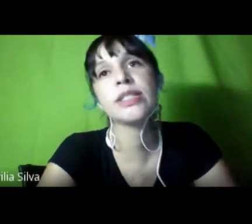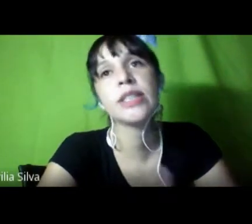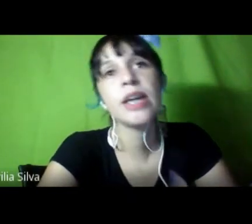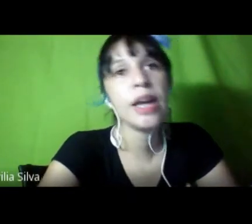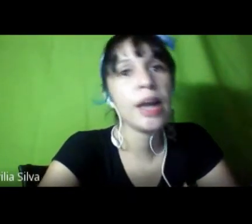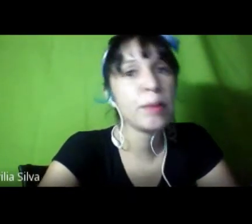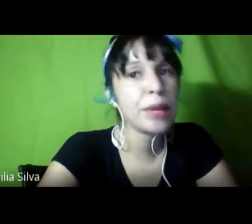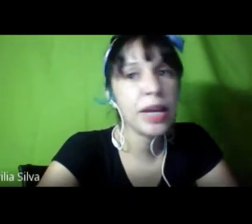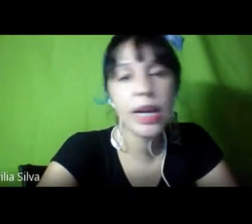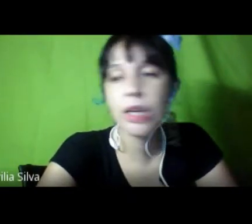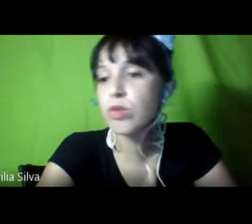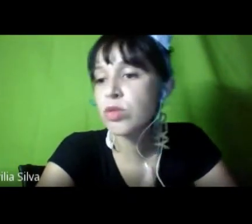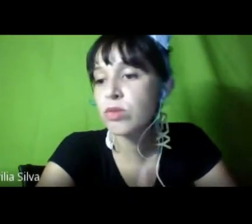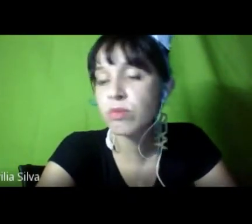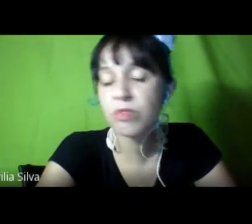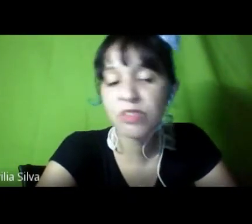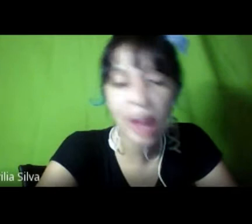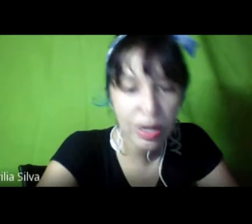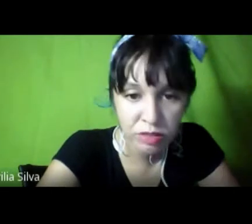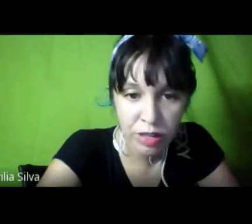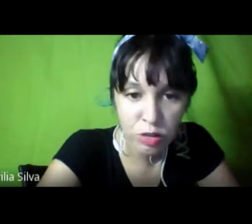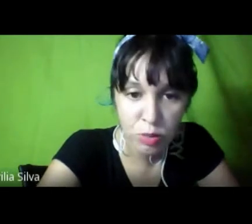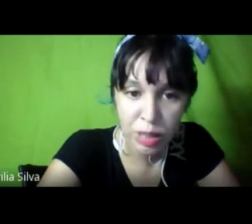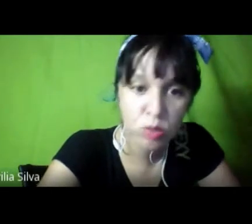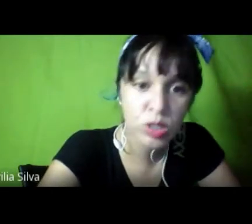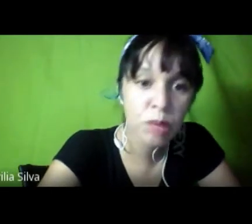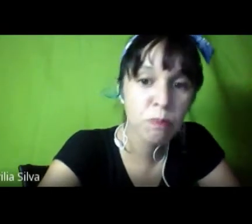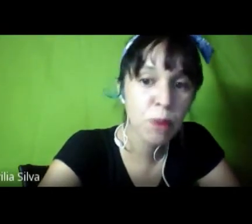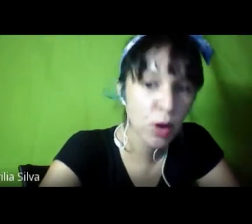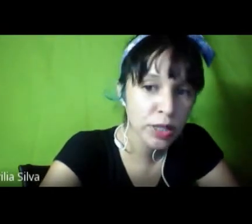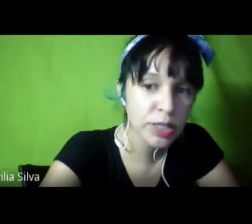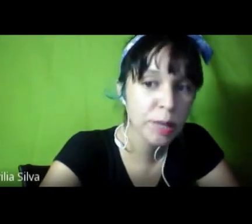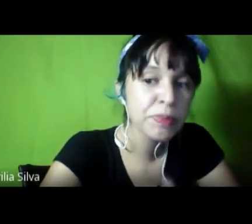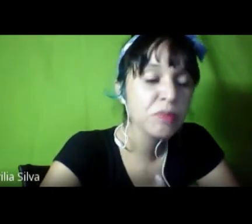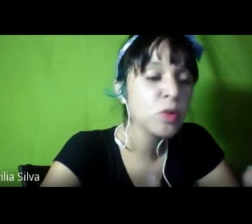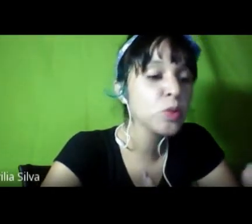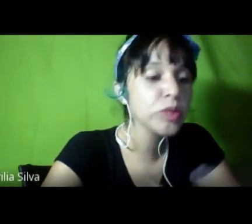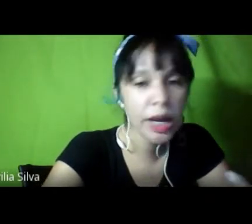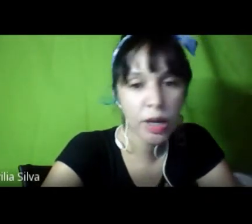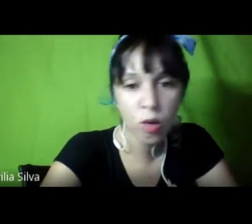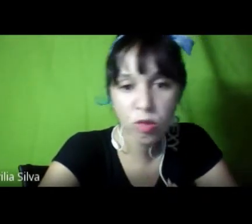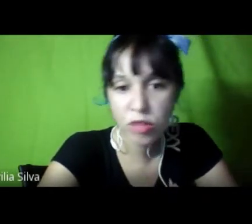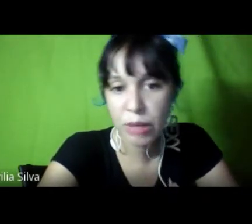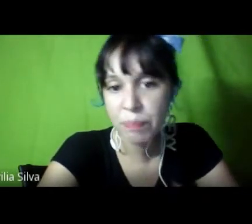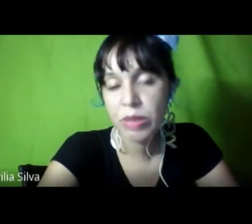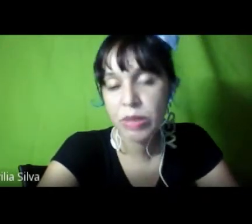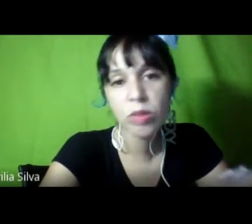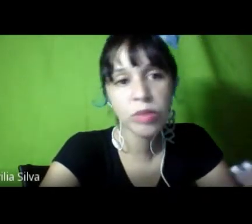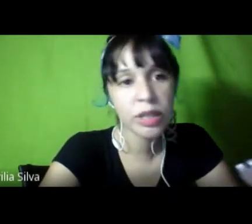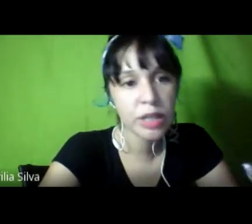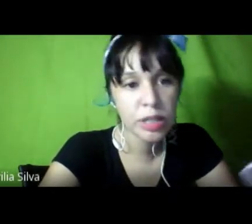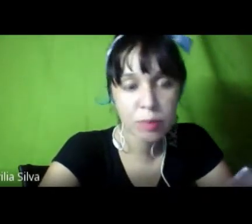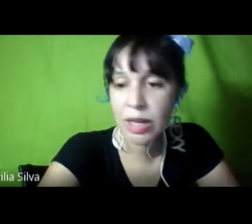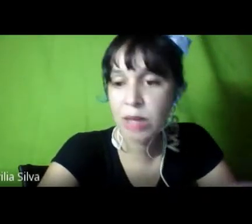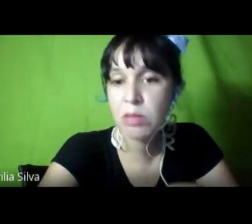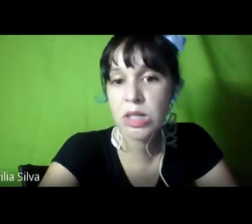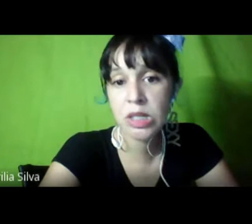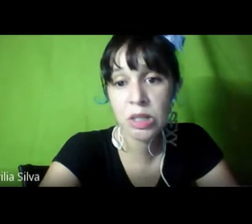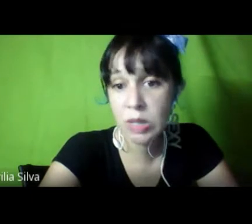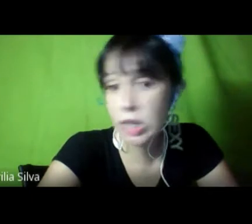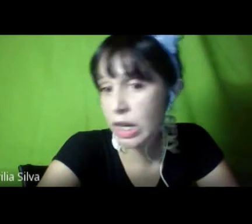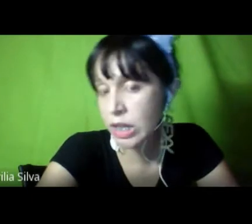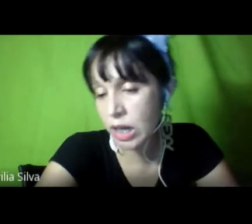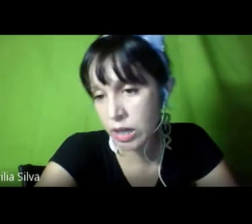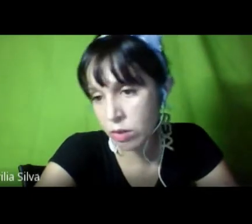cirurgias, aparelhos, vários e vários métodos que possa voltar a ouvir. Então, não tem interesse pela Libras,